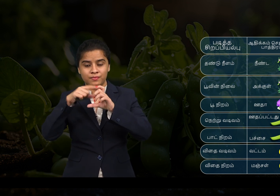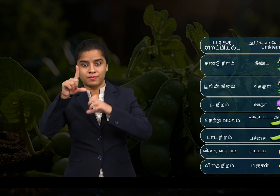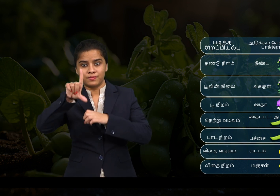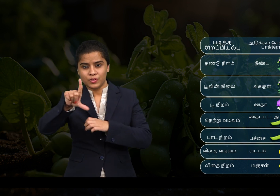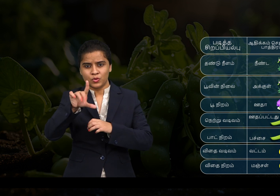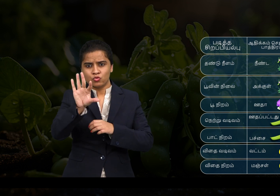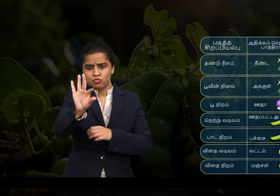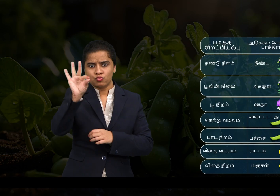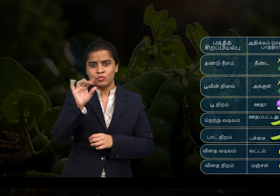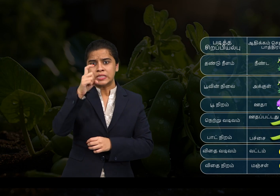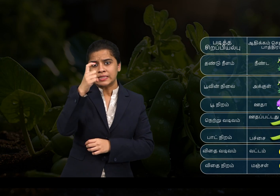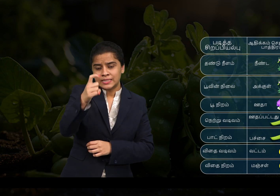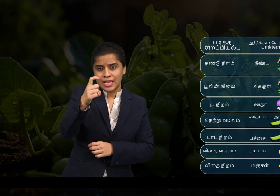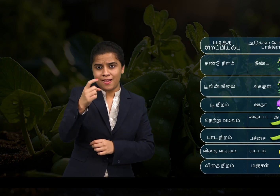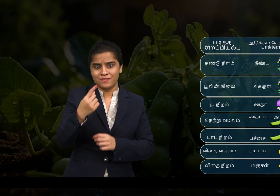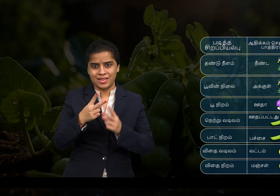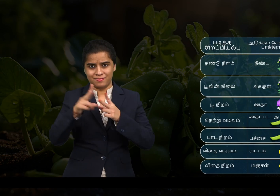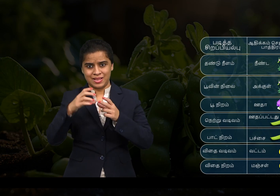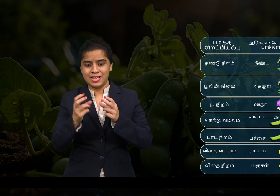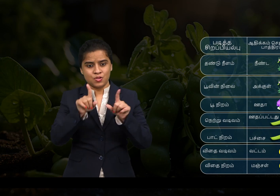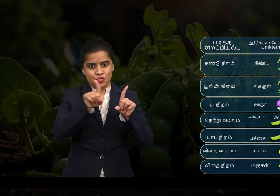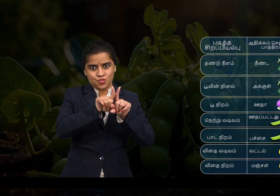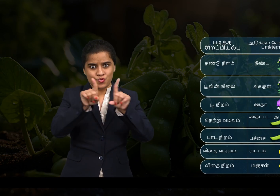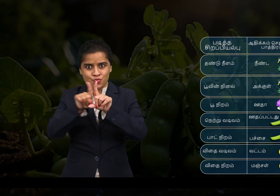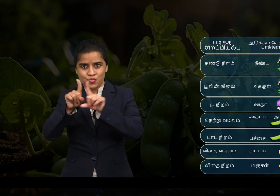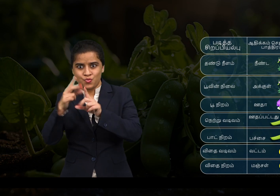இவ்வாறு மெண்டல் அட்டவணையில் காட்டப்பட்டுள்ளபடி